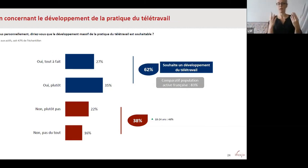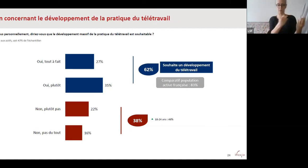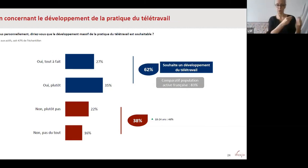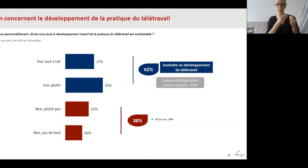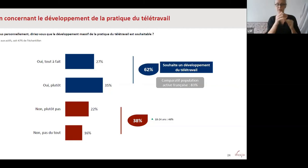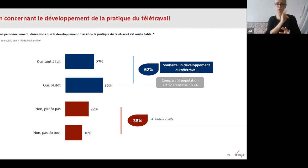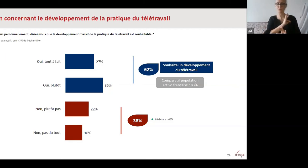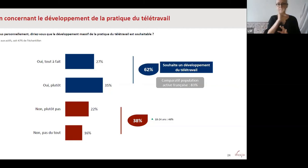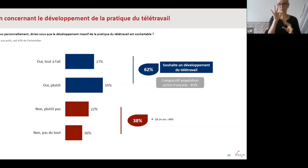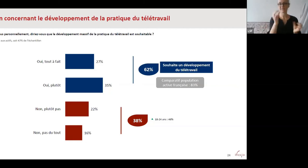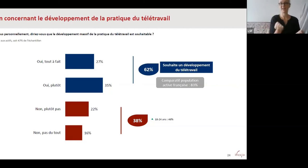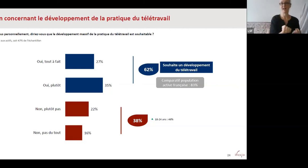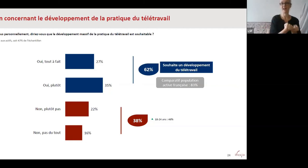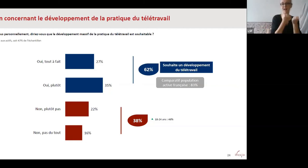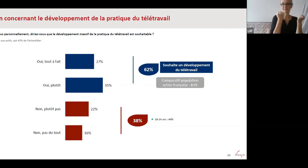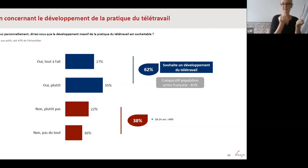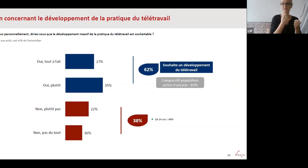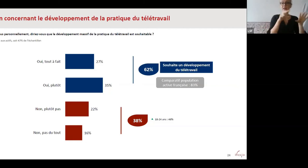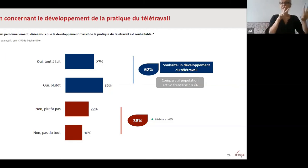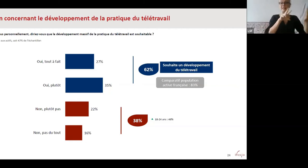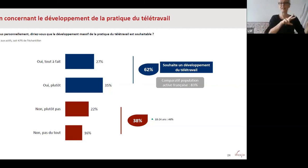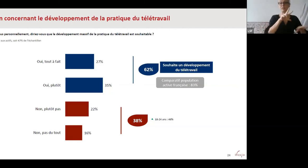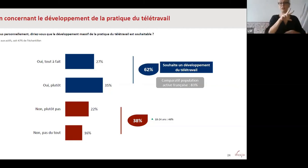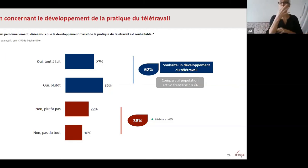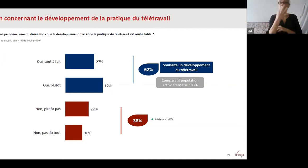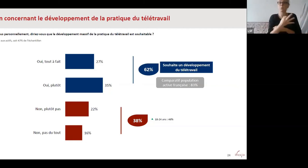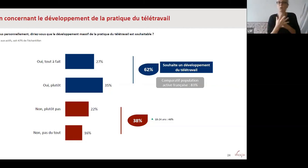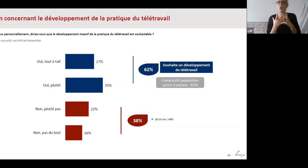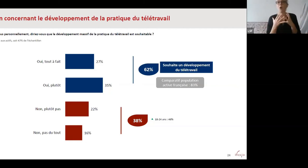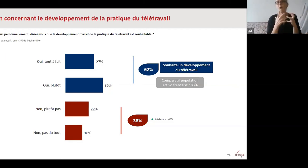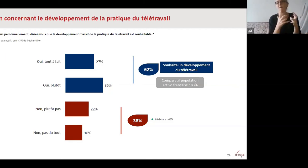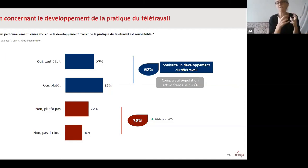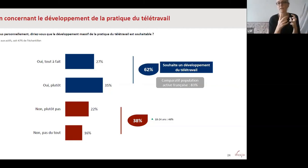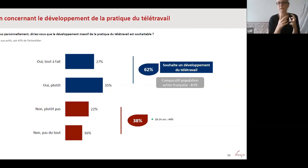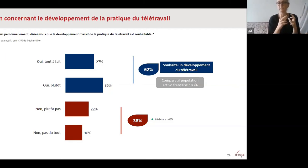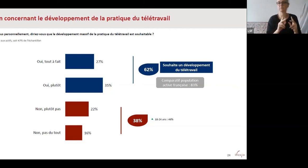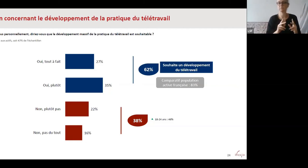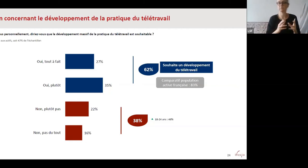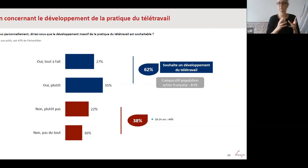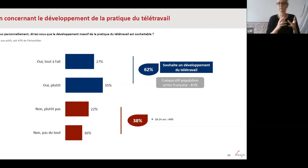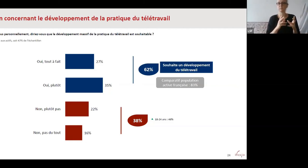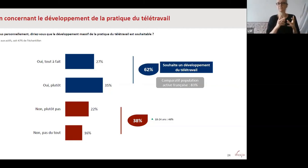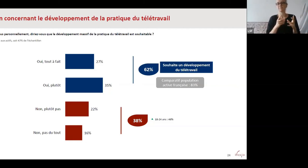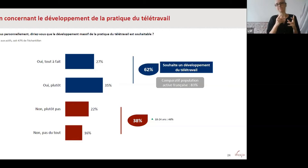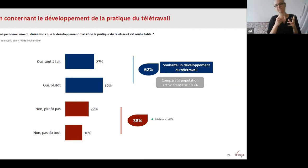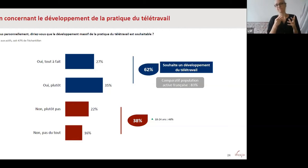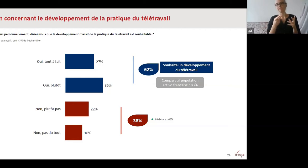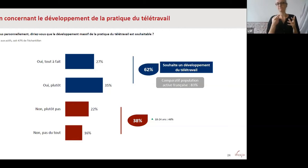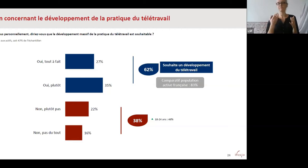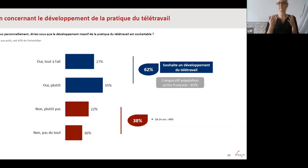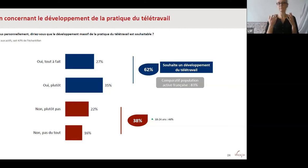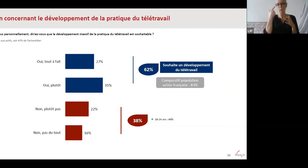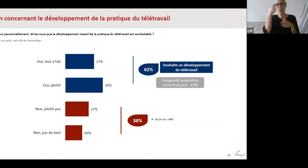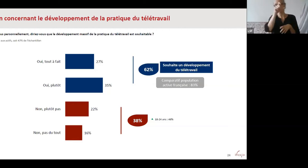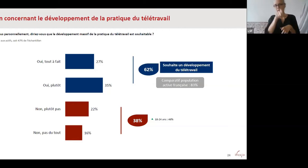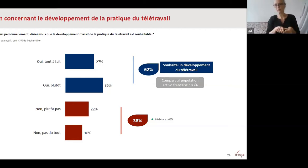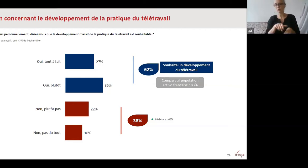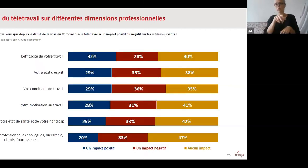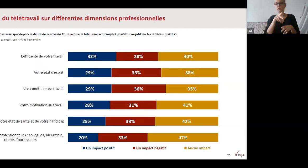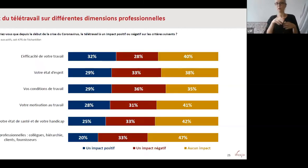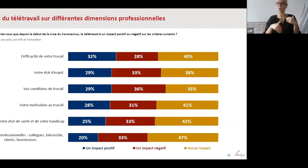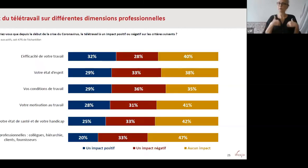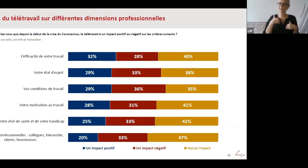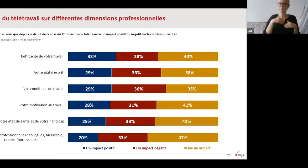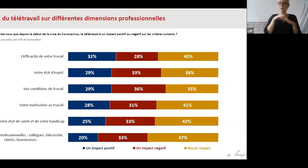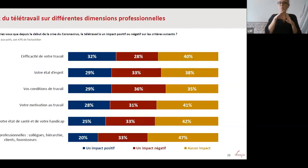française active, où ils sont 83%. Il y a un enthousiasme qui est nettement moins, je dirais, partagé auprès des PSH. Et ça